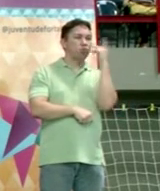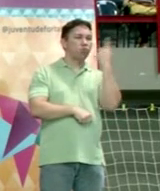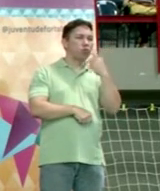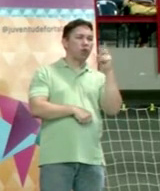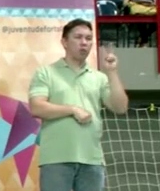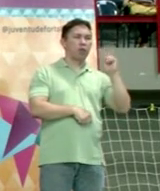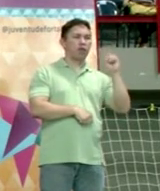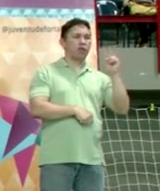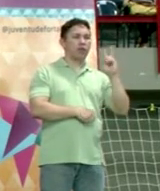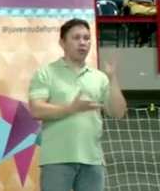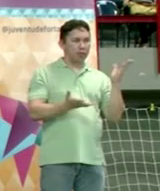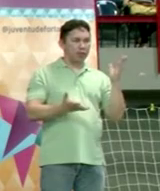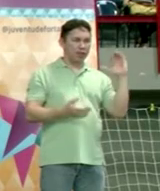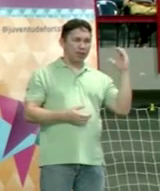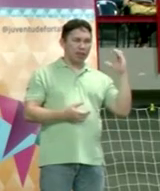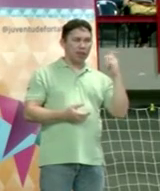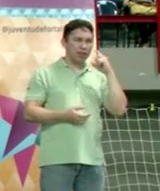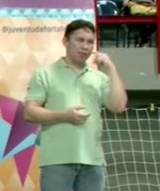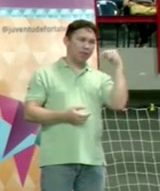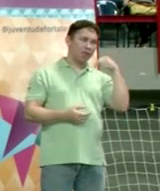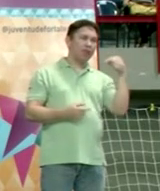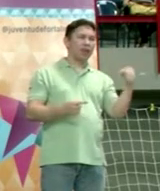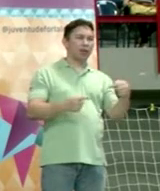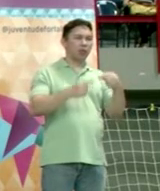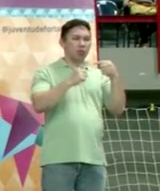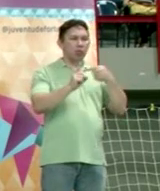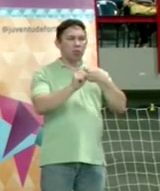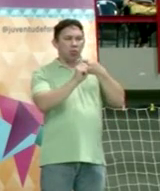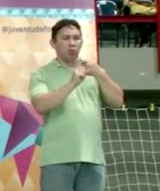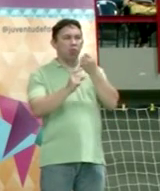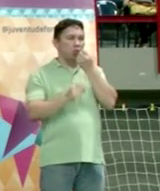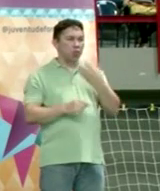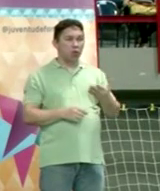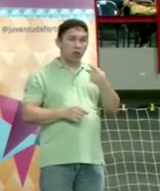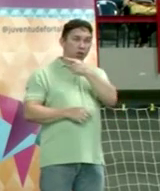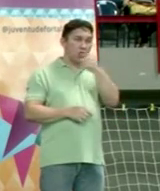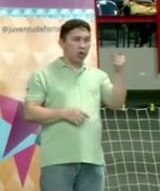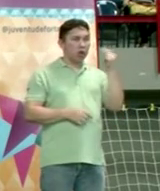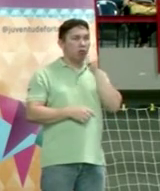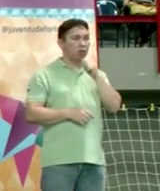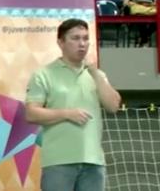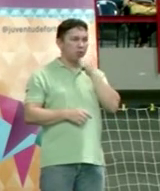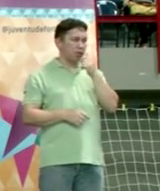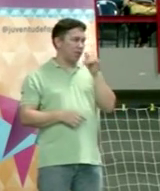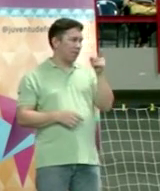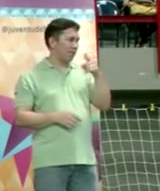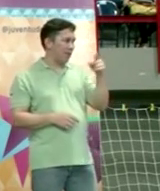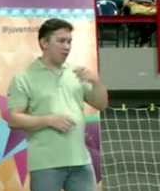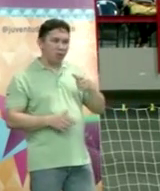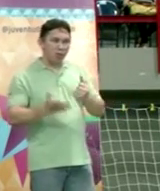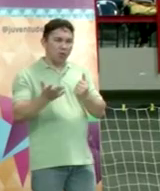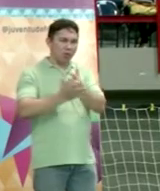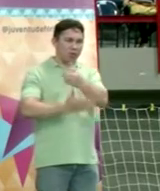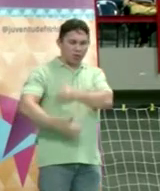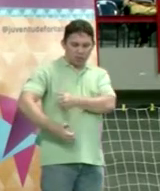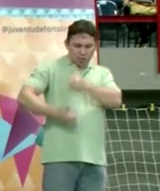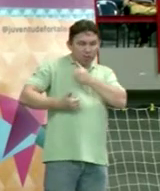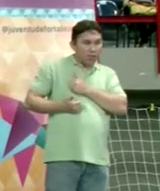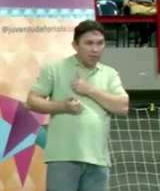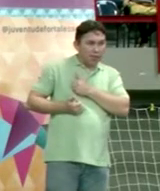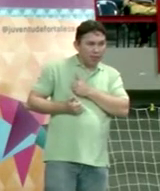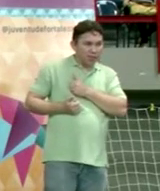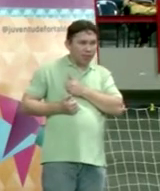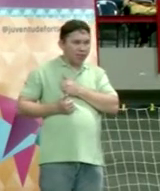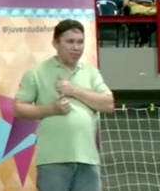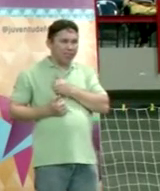tua vitamina C. Então, isso é um ponto muito positivo. Que as mulheres compram bolsa, por exemplo, que você abre a bolsa